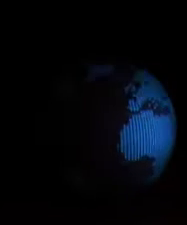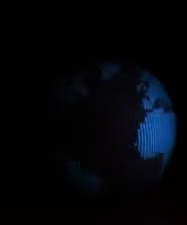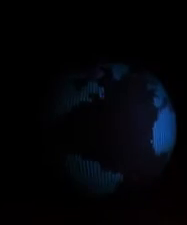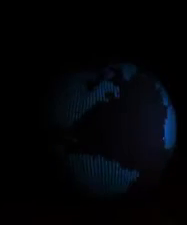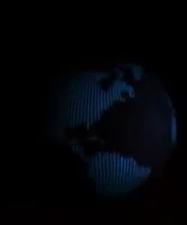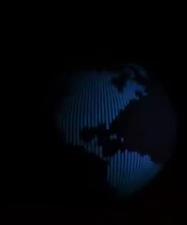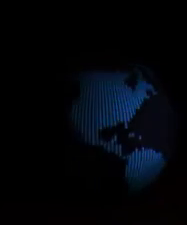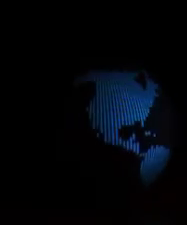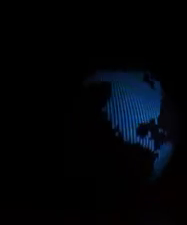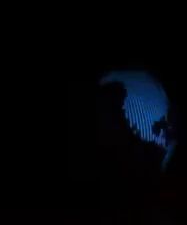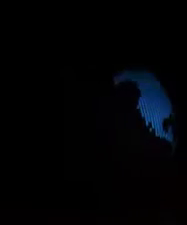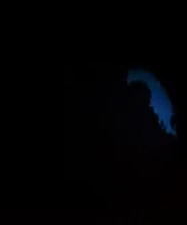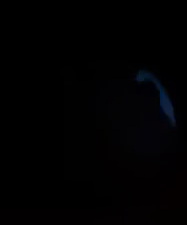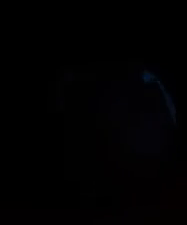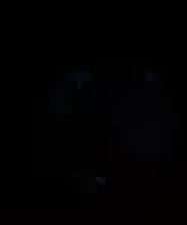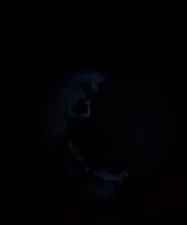Música